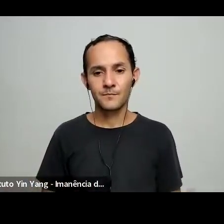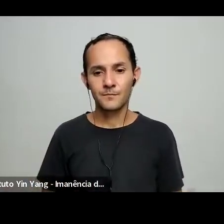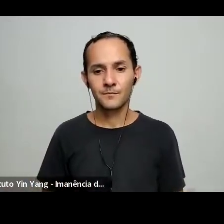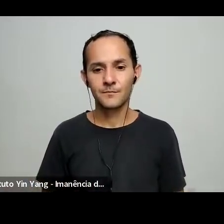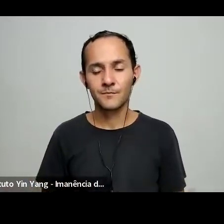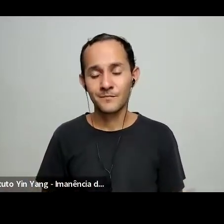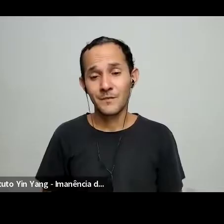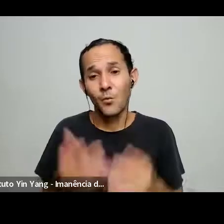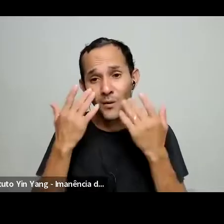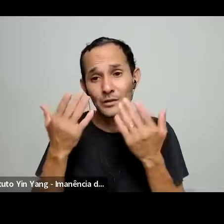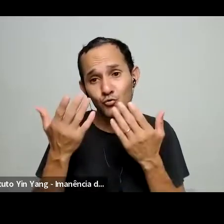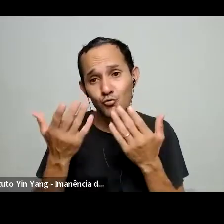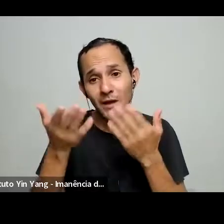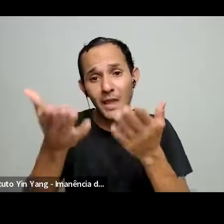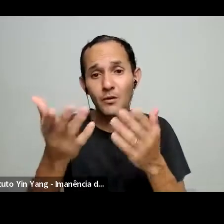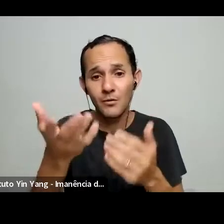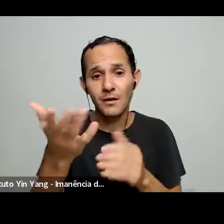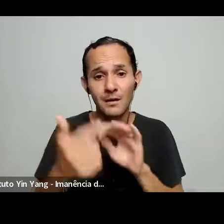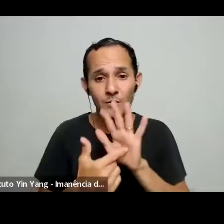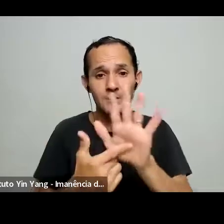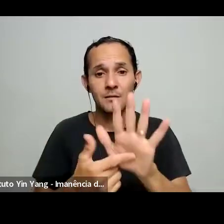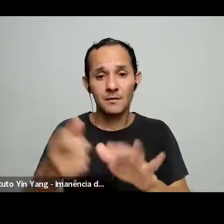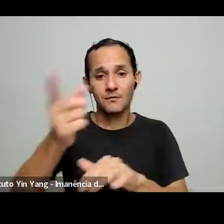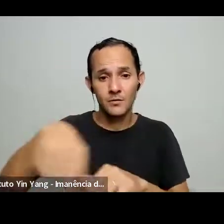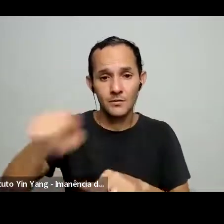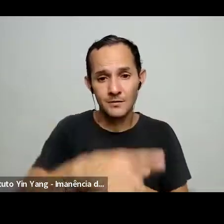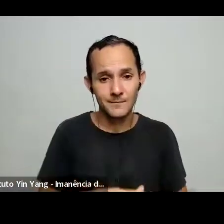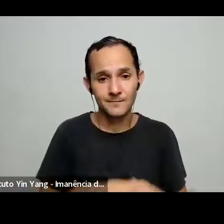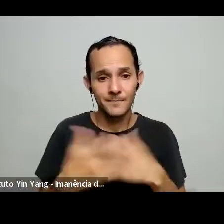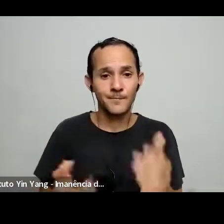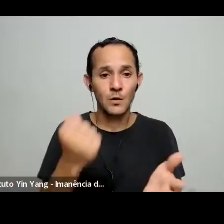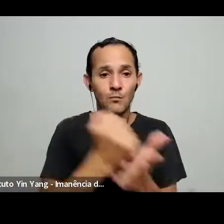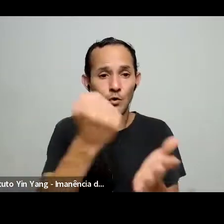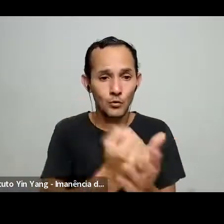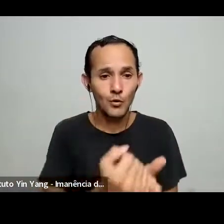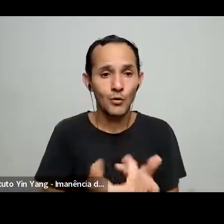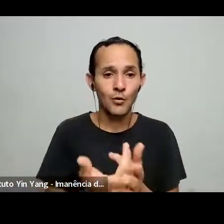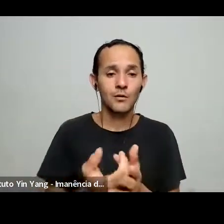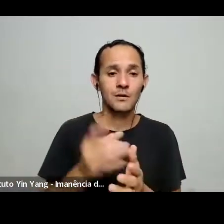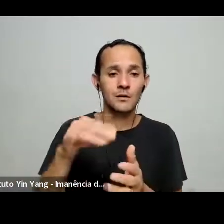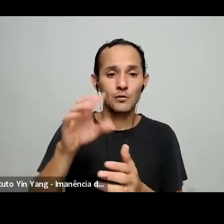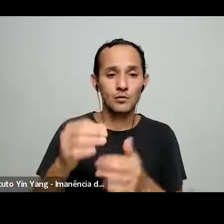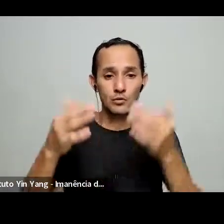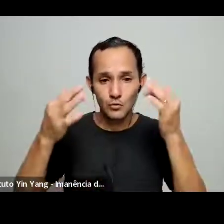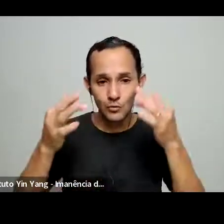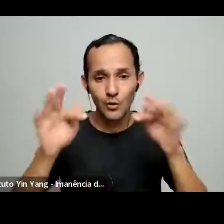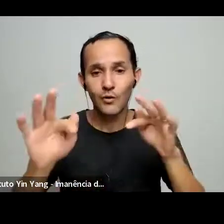Acho que era isso que eu queria mostrar para vocês aqui. Enfim, protocolo clínico que eu citei de dor, né?